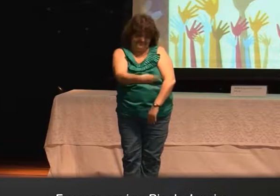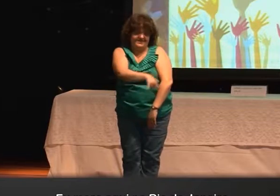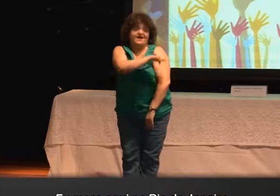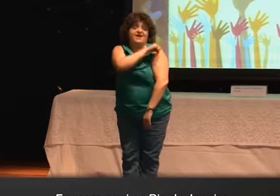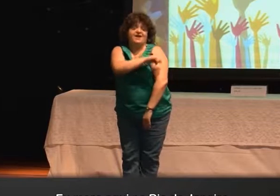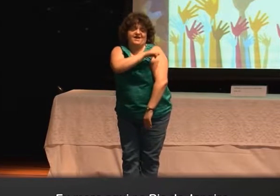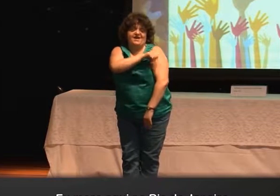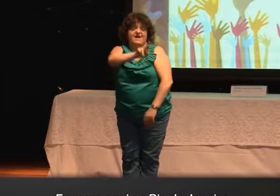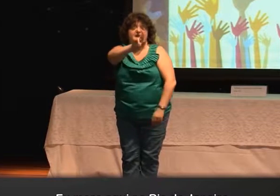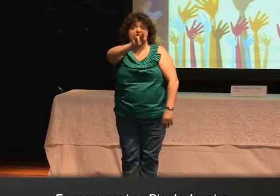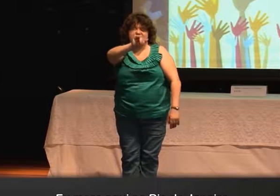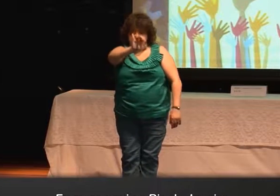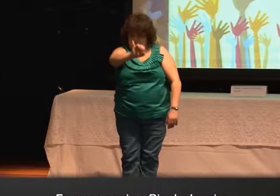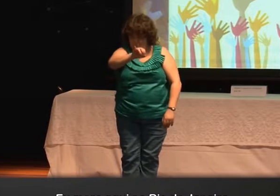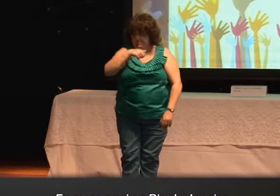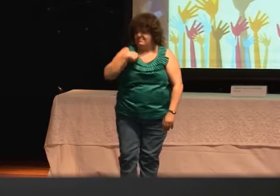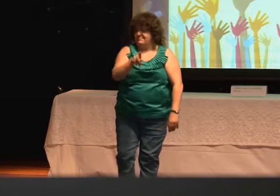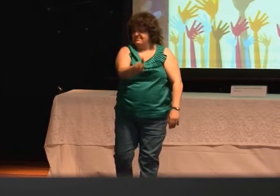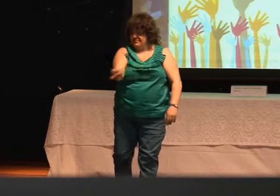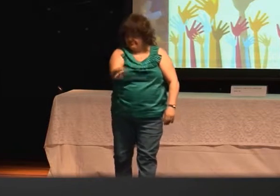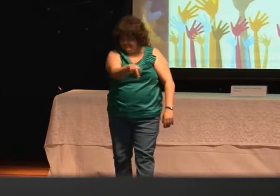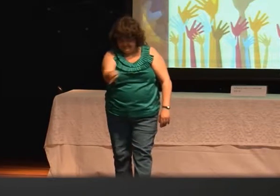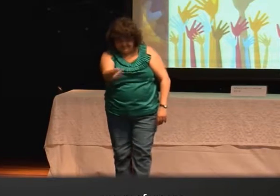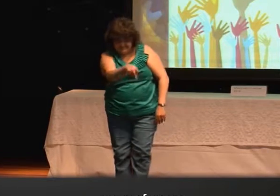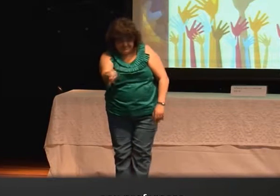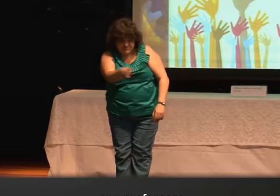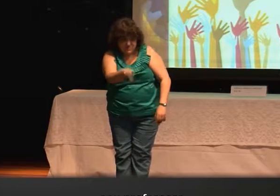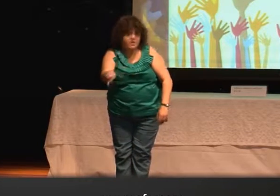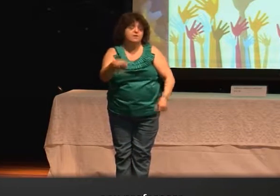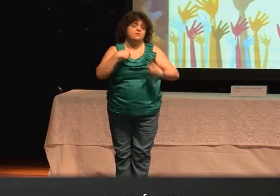Eu moro aqui no Rio de Janeiro, sou professora